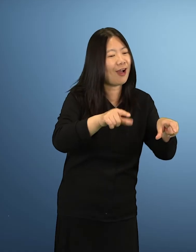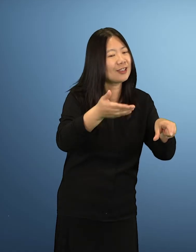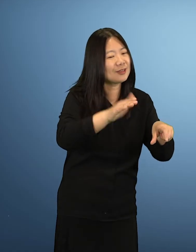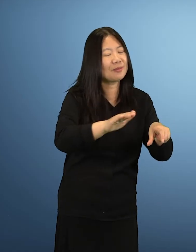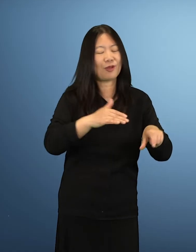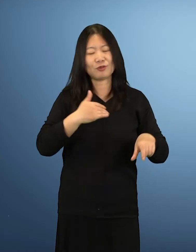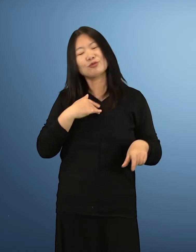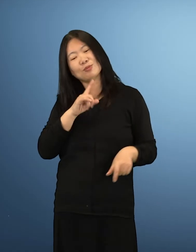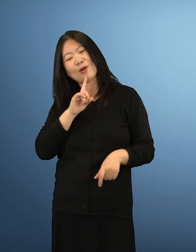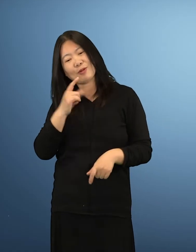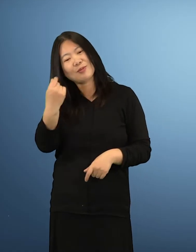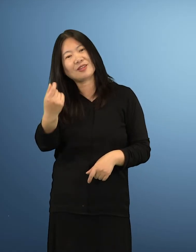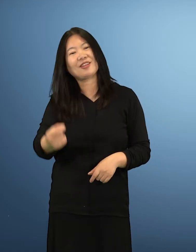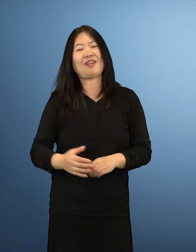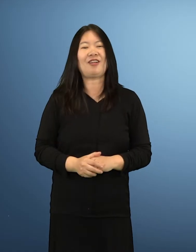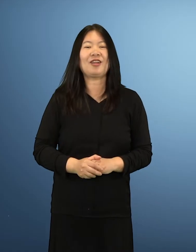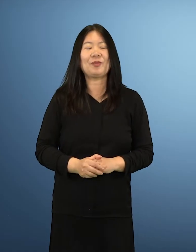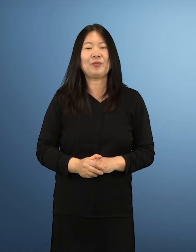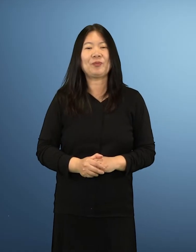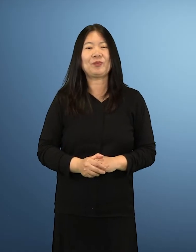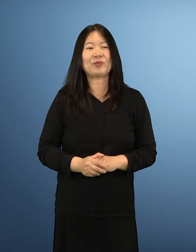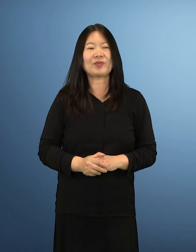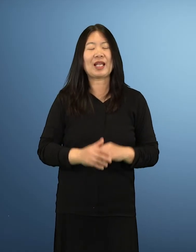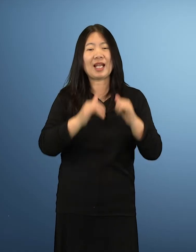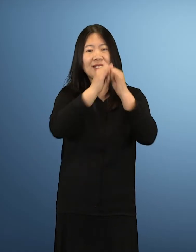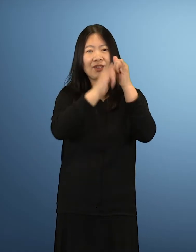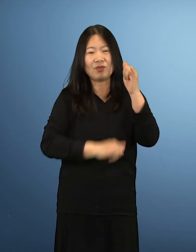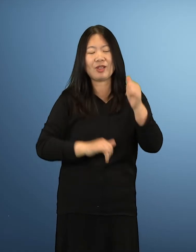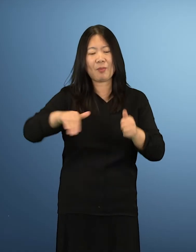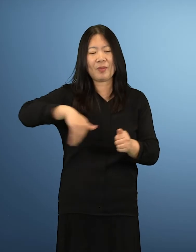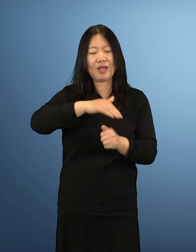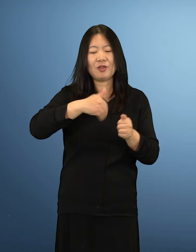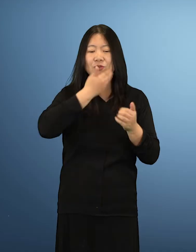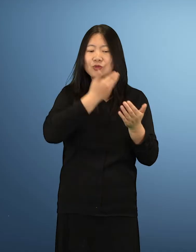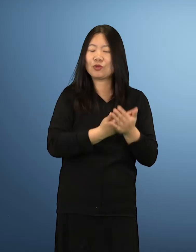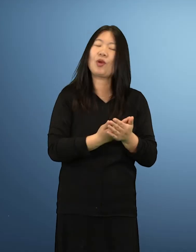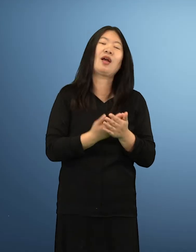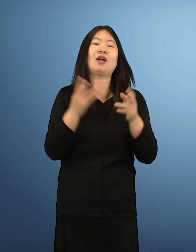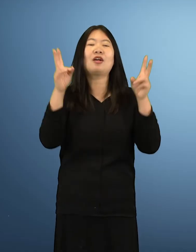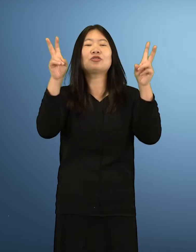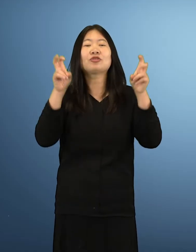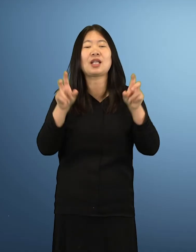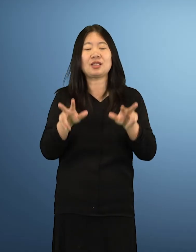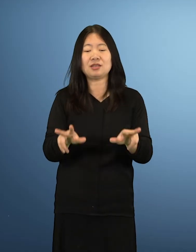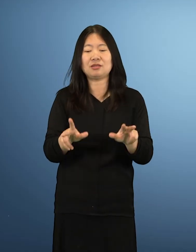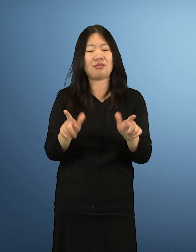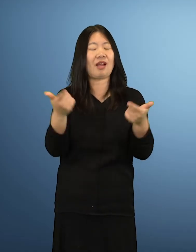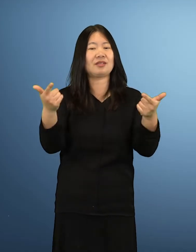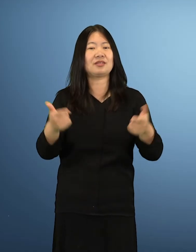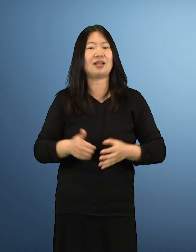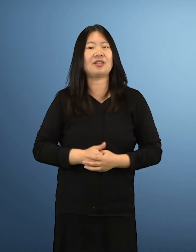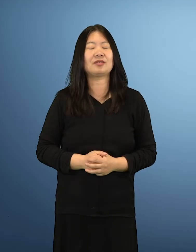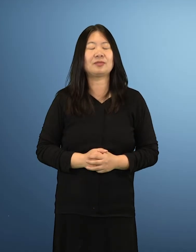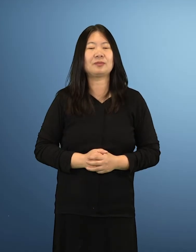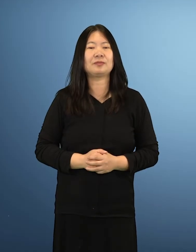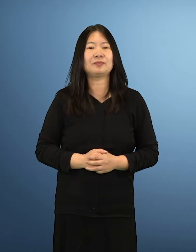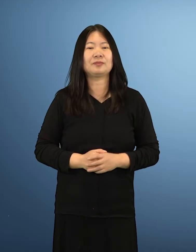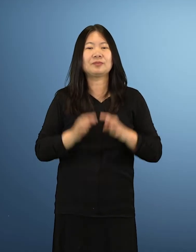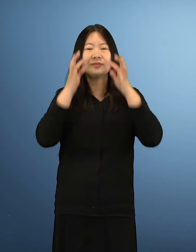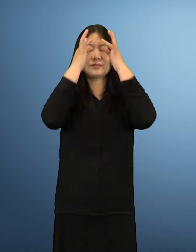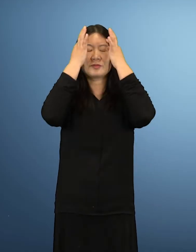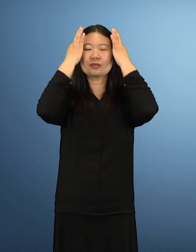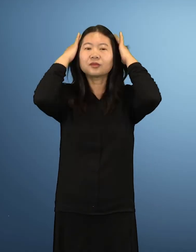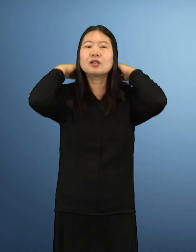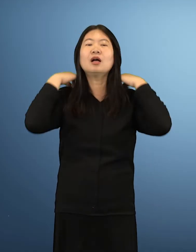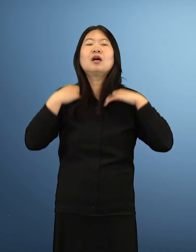것 같아요. 그 연대적 배경이 그렇게 중요한 주제가 여기서는 아니다, 그 뜻입니다.